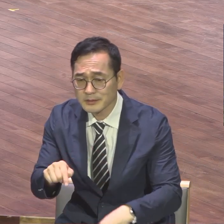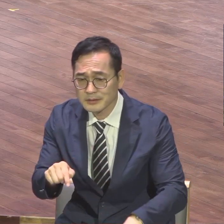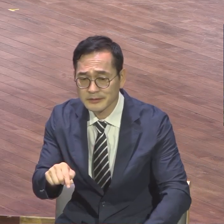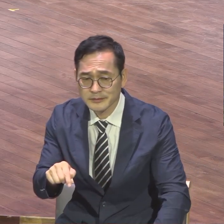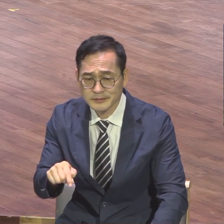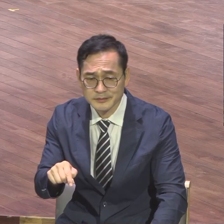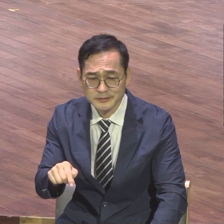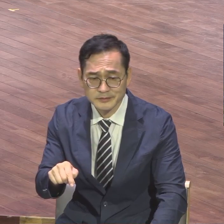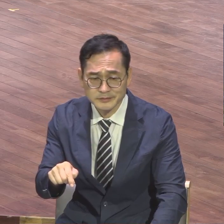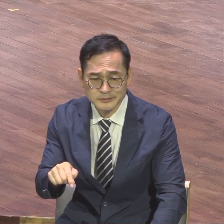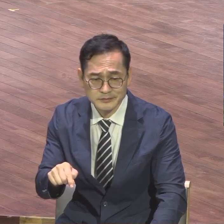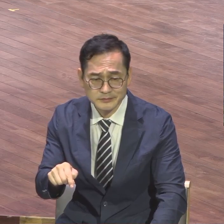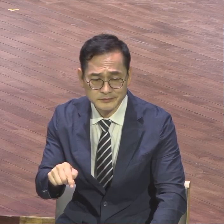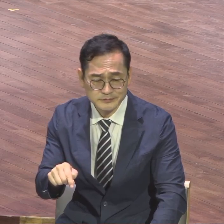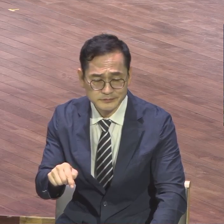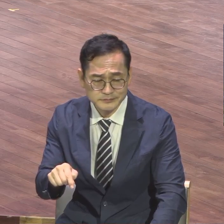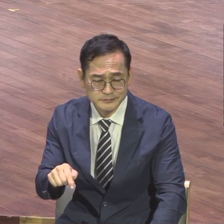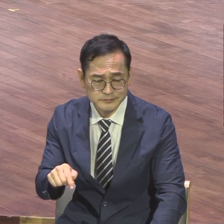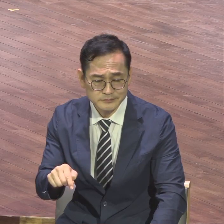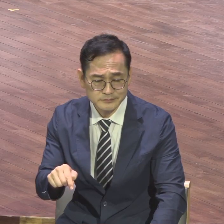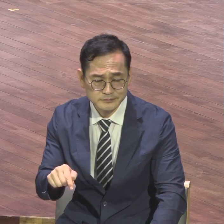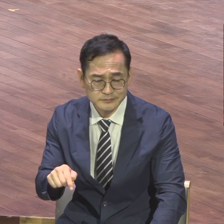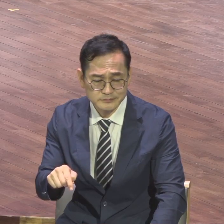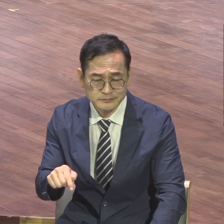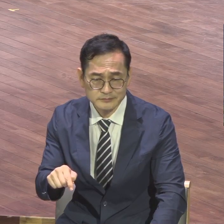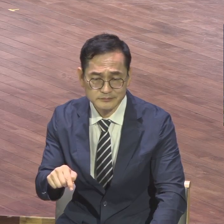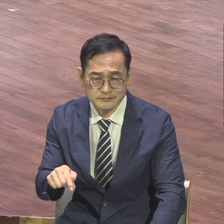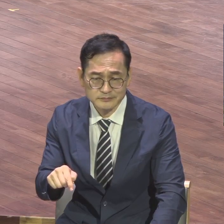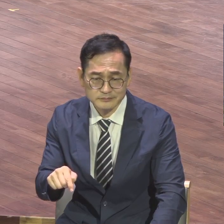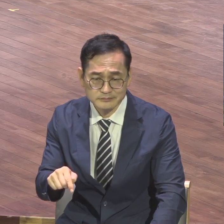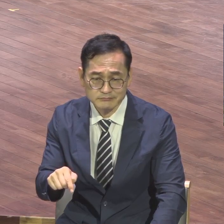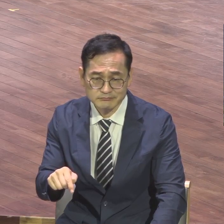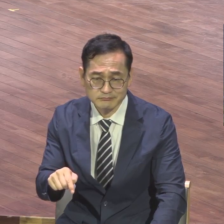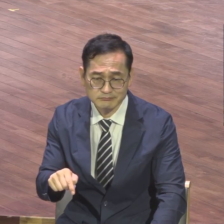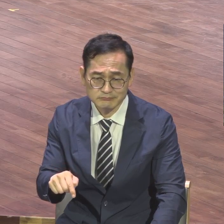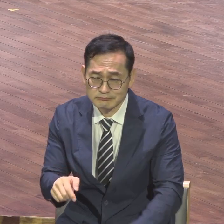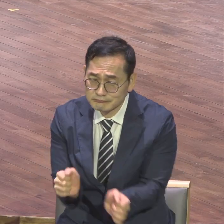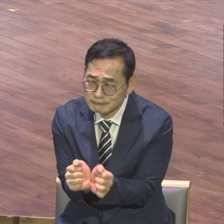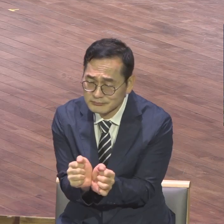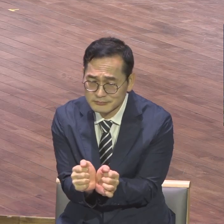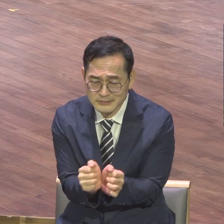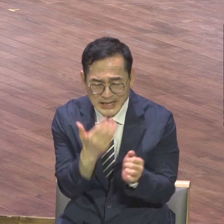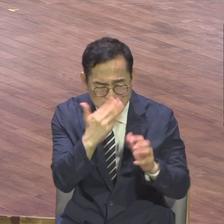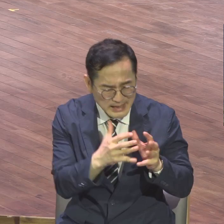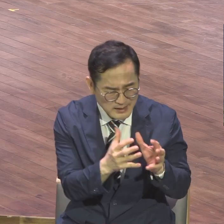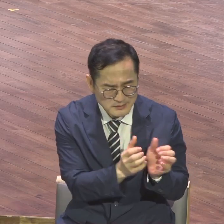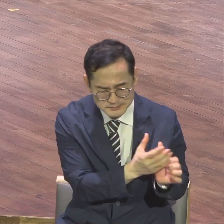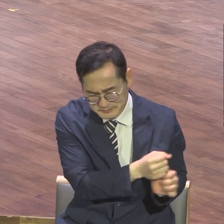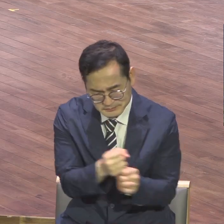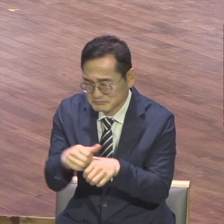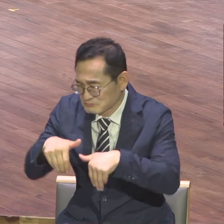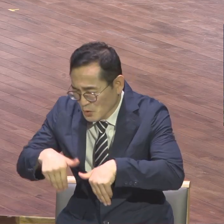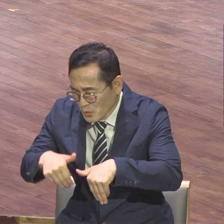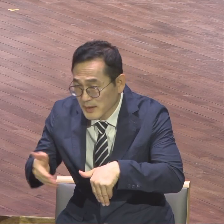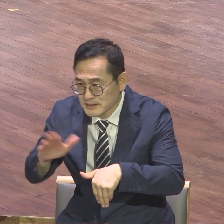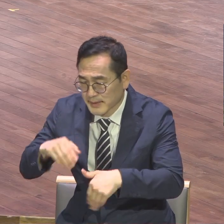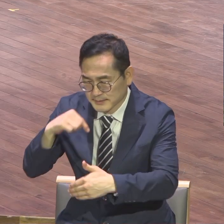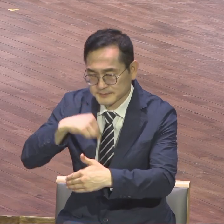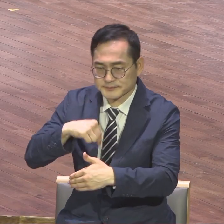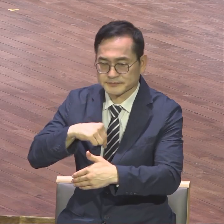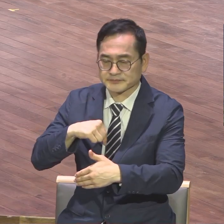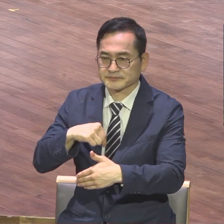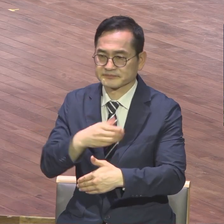그런 상태인데 그 신분에 빠지지 않았어요. 노예로서 눈치나 서서를 보면서